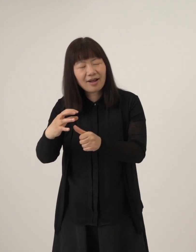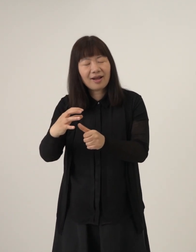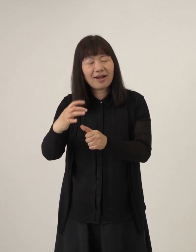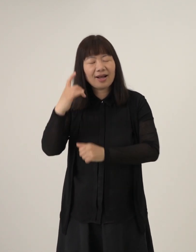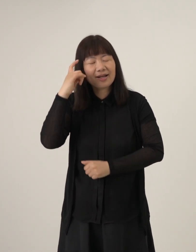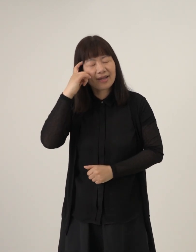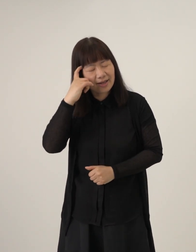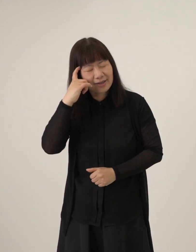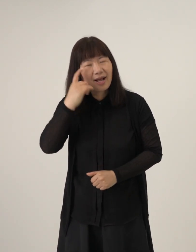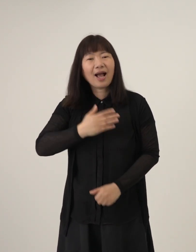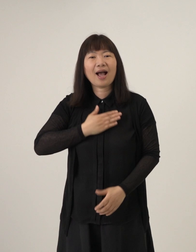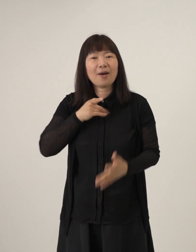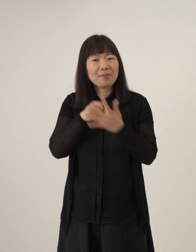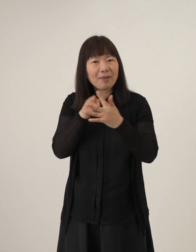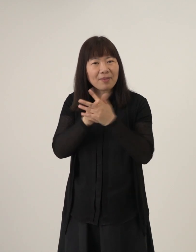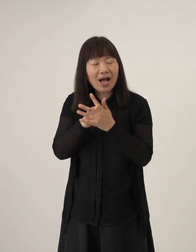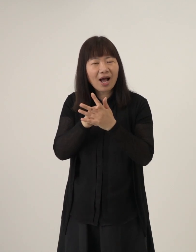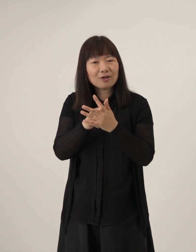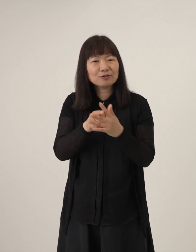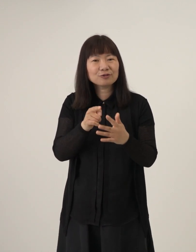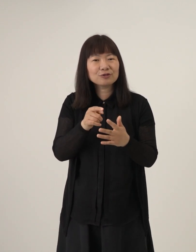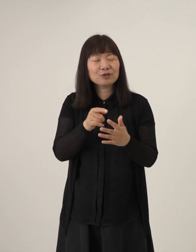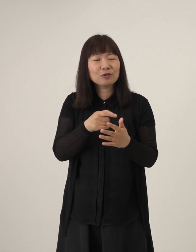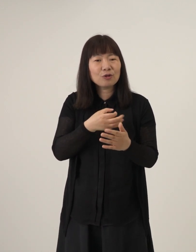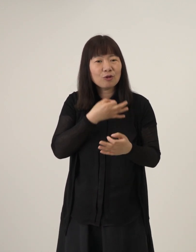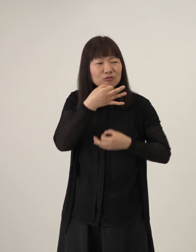각본을 알고 이렇게 부르짖었을까요?